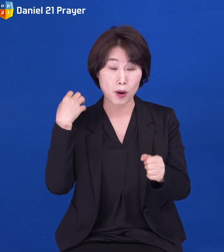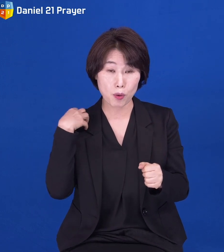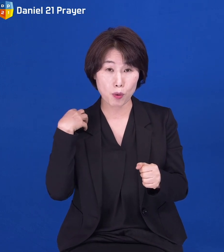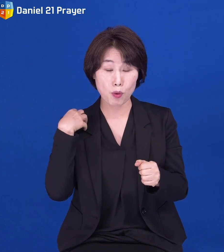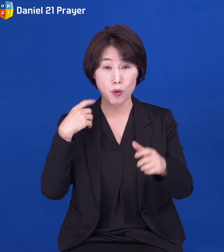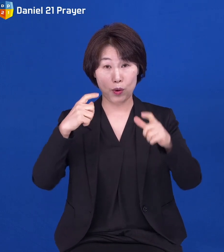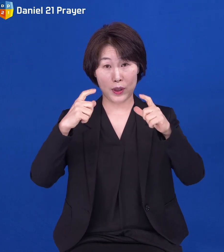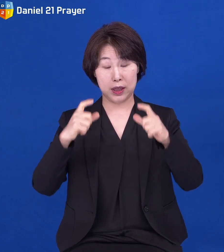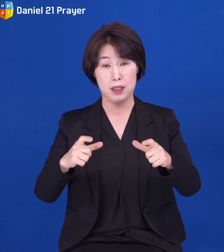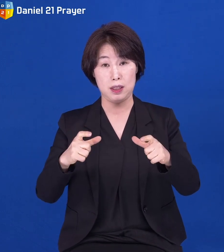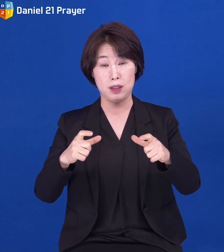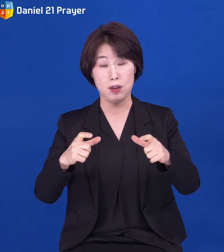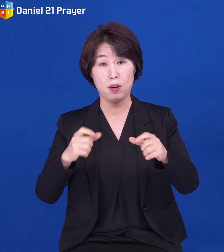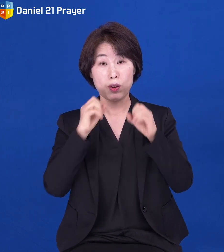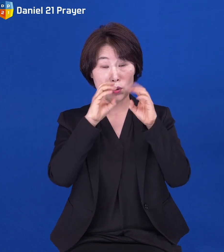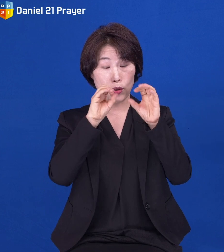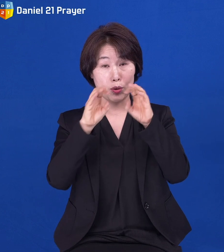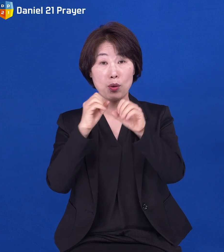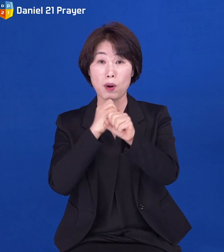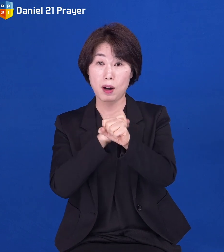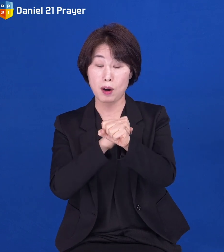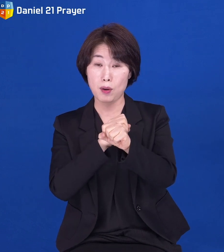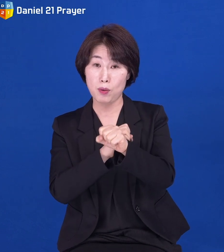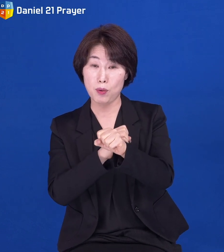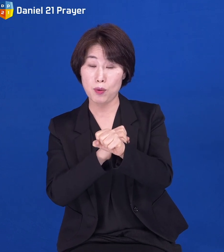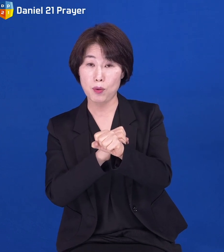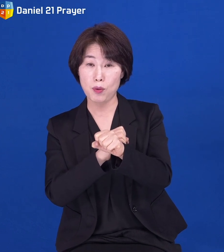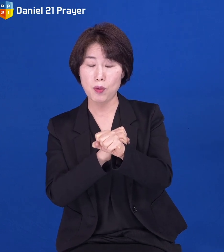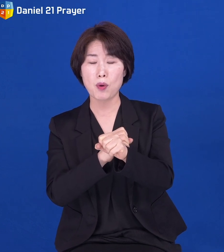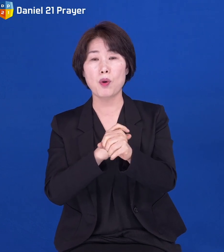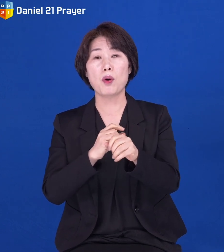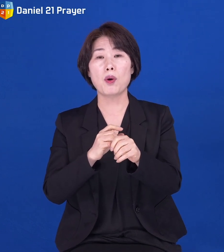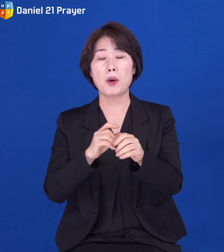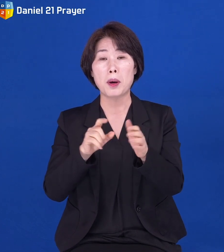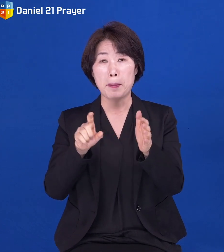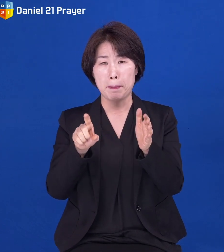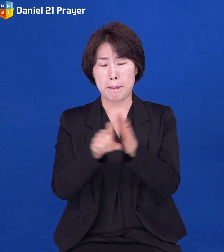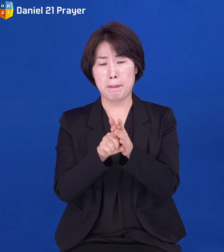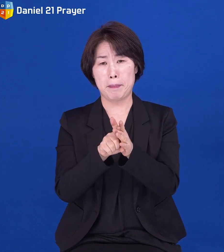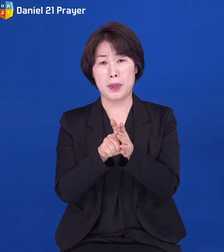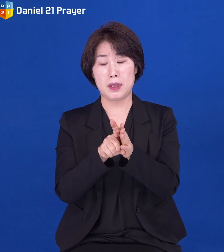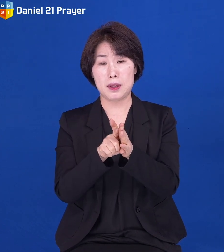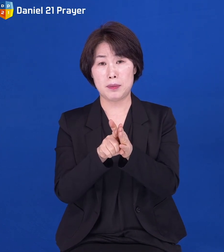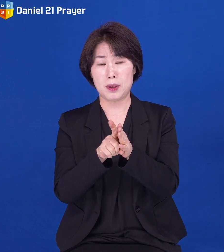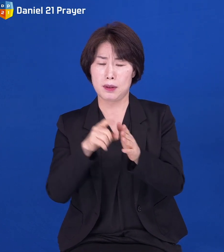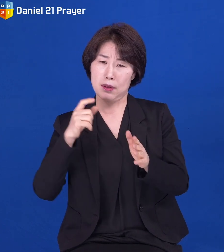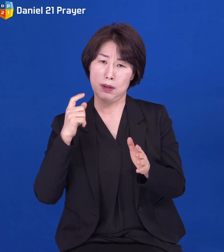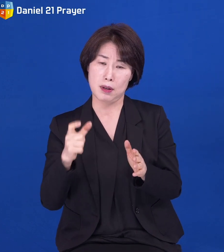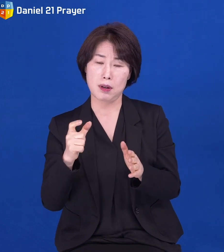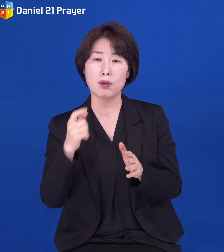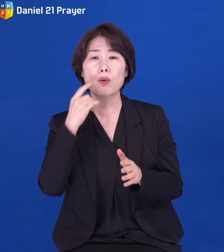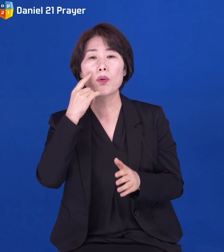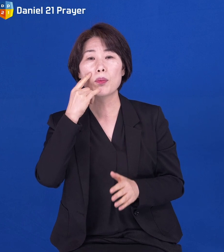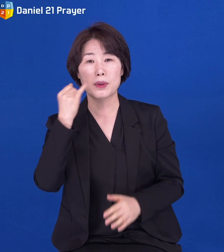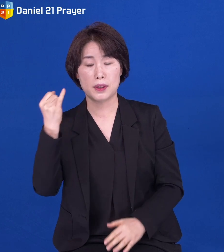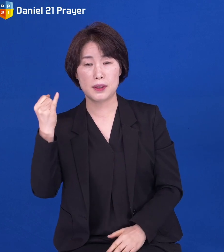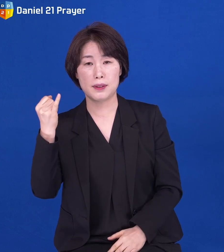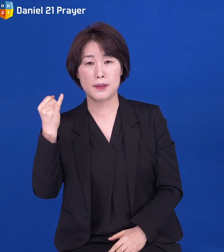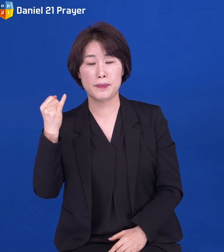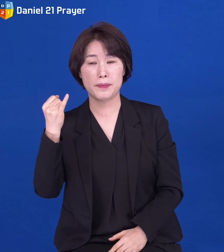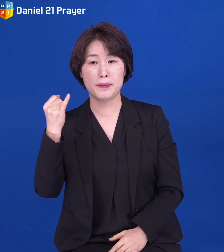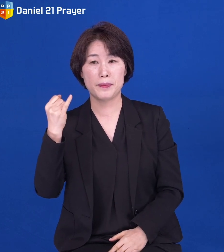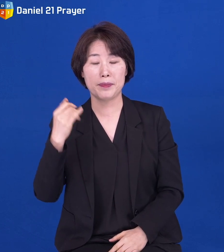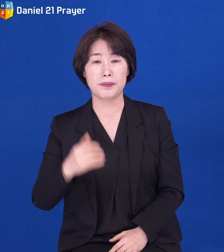구역장까지 맡으셔가지고 얼마 믿지 않으셨는데도 믿음은 얼마 기간은 중요하지 않잖아요. 믿음이 중요하죠. 그러니까